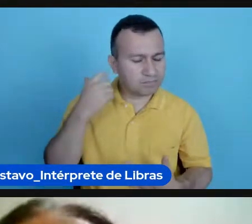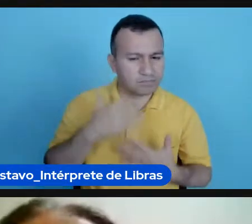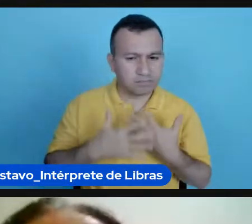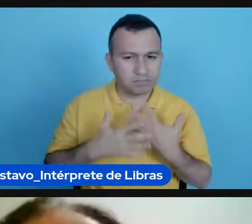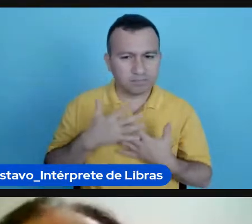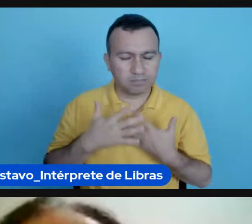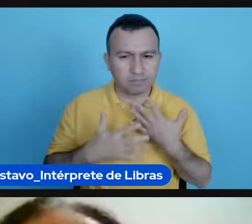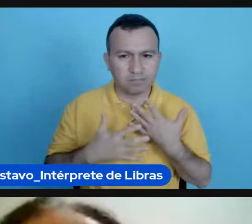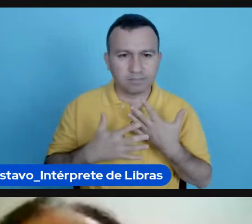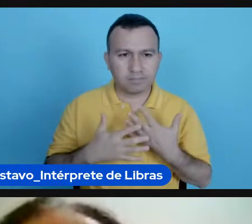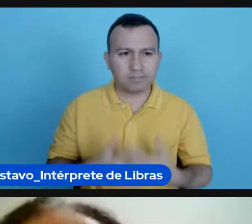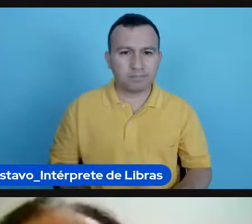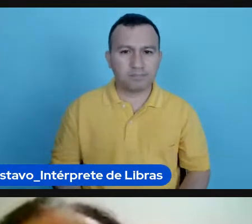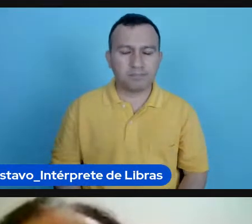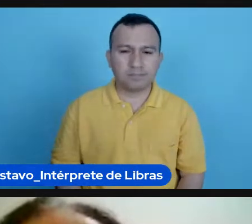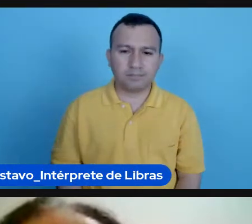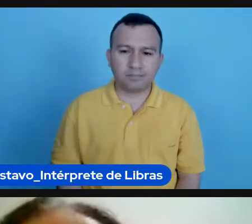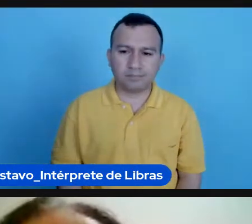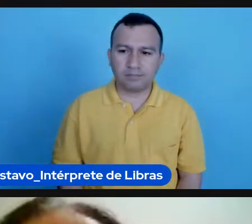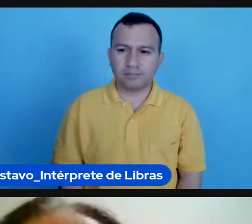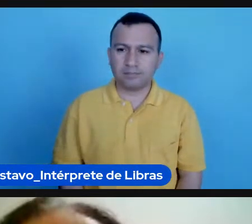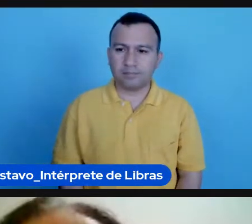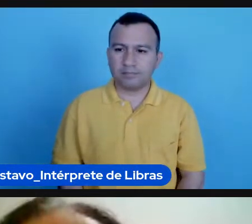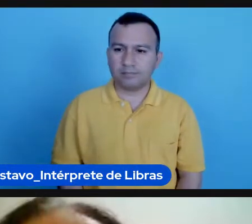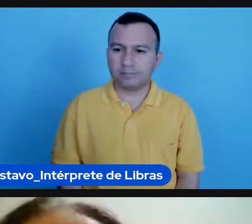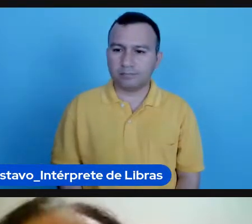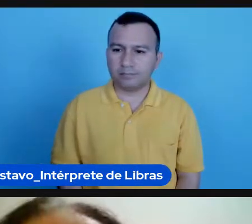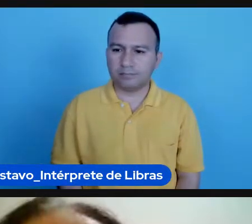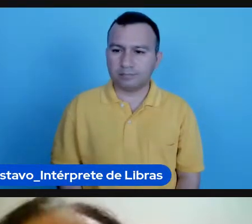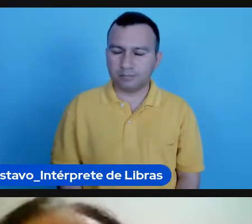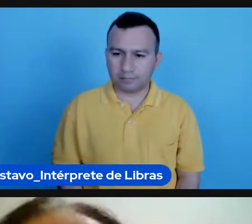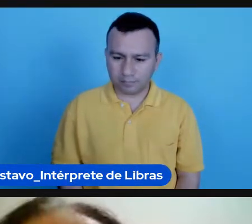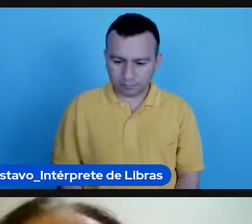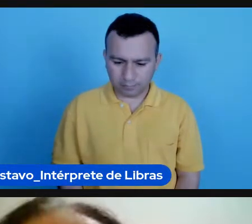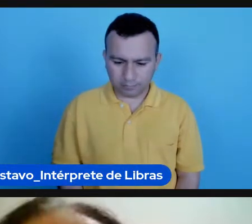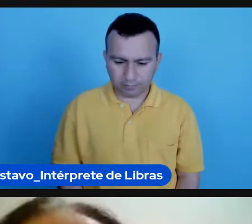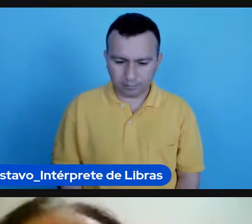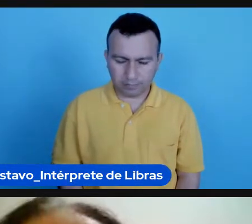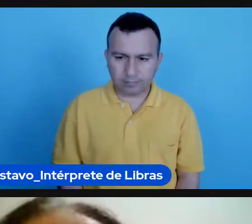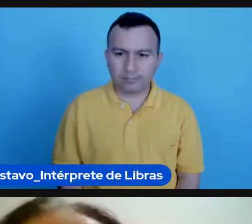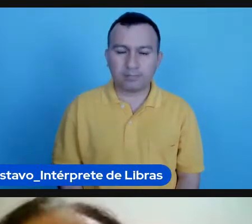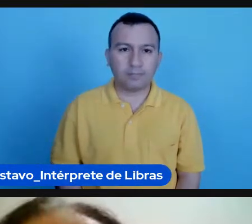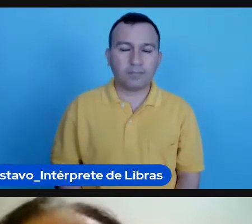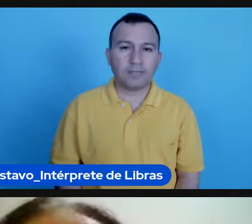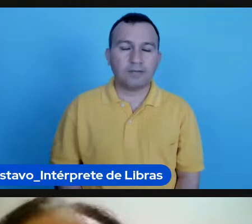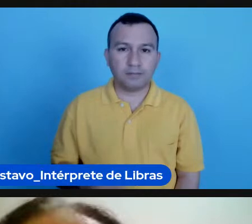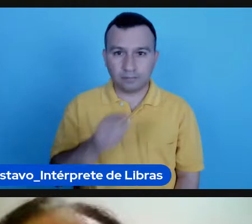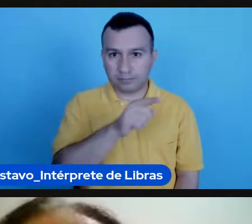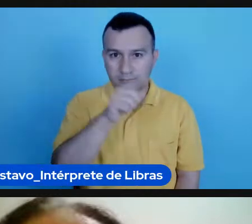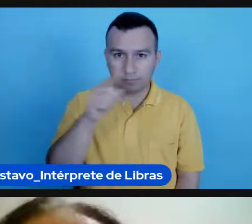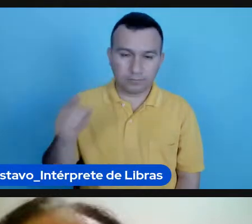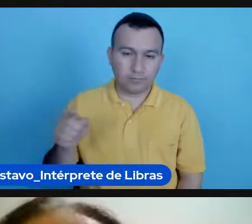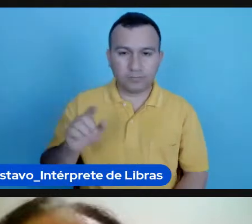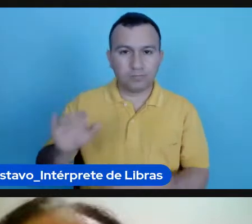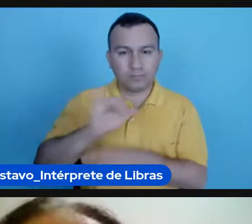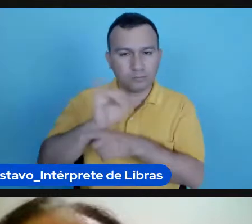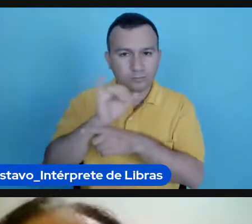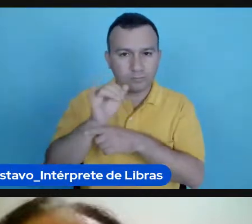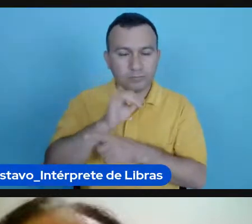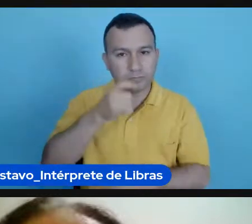A gente vai tentar seguir. Eu só vou reforçar o pessoal que está assistindo a gente, né? Para quem quiser fazer alguma pergunta, algum comentário no chat,